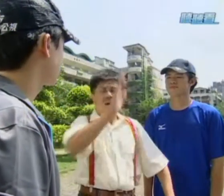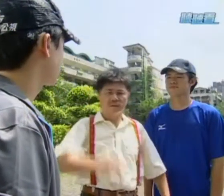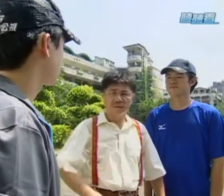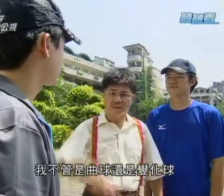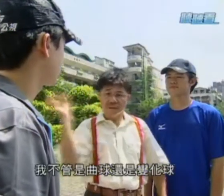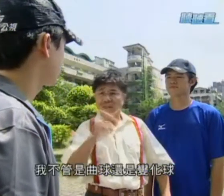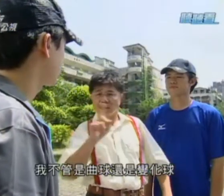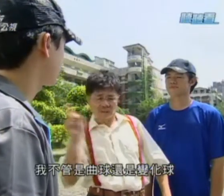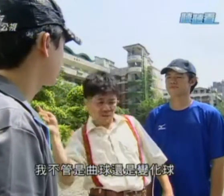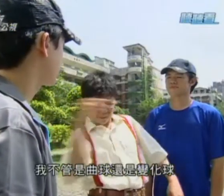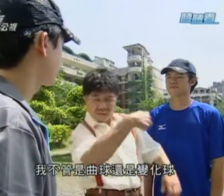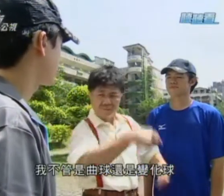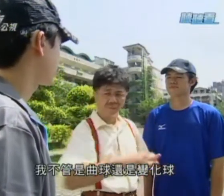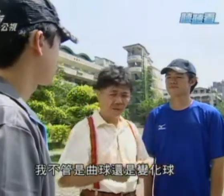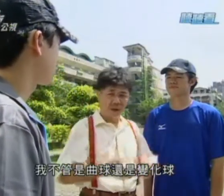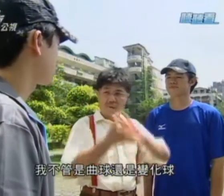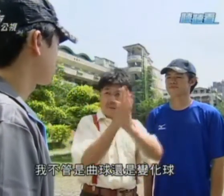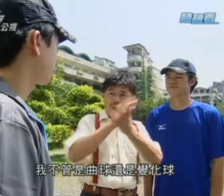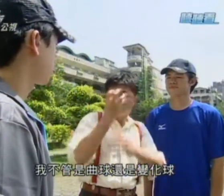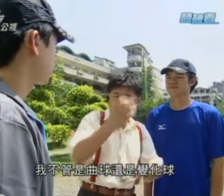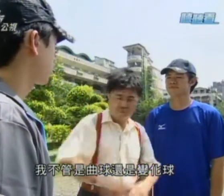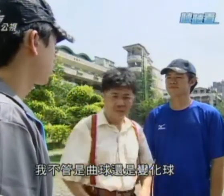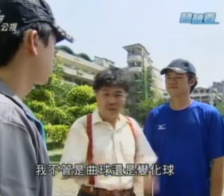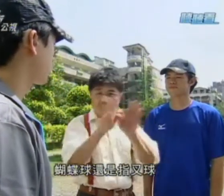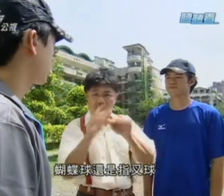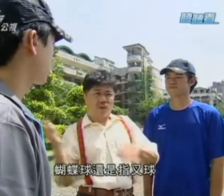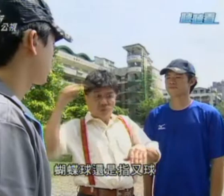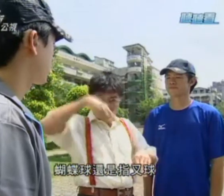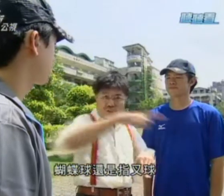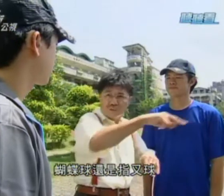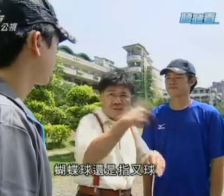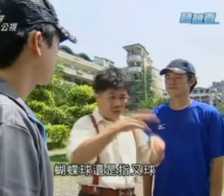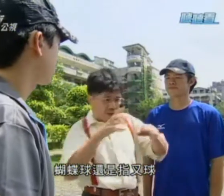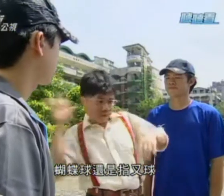我不管是曲球还是变化球，蝴蝶球还是纸